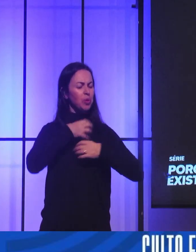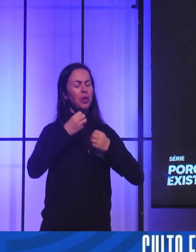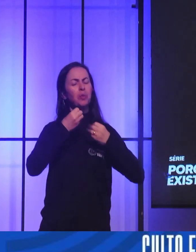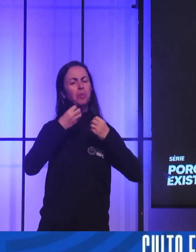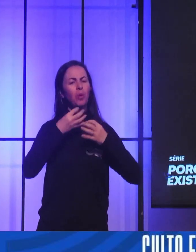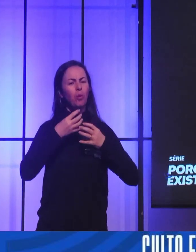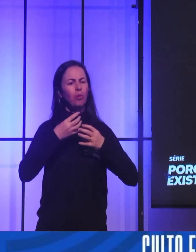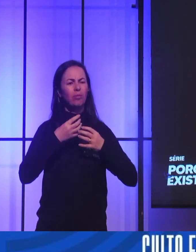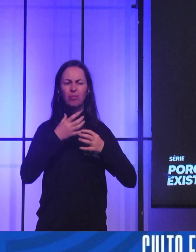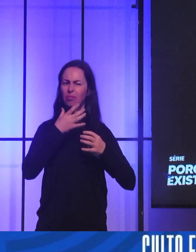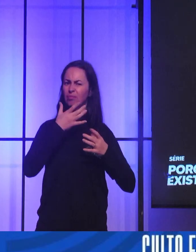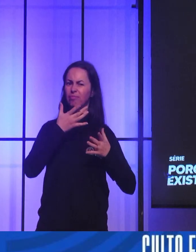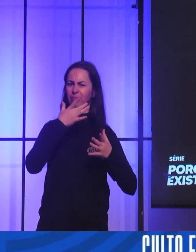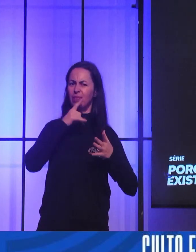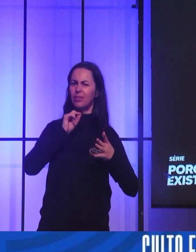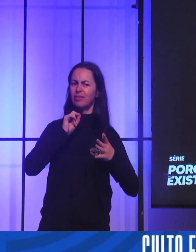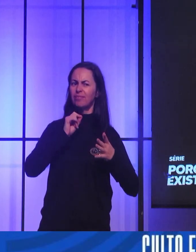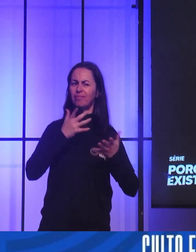Jesus diz.